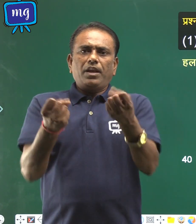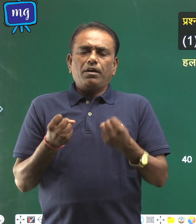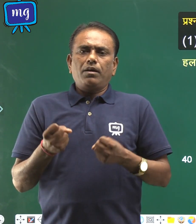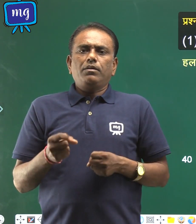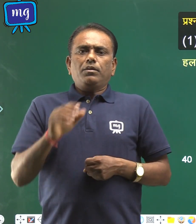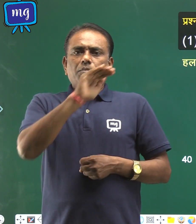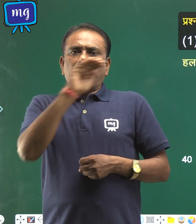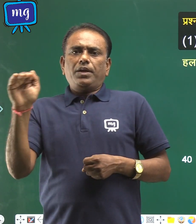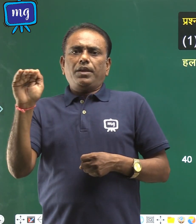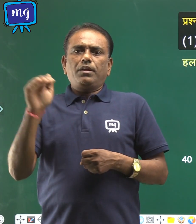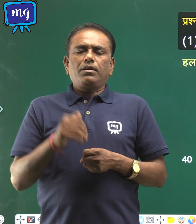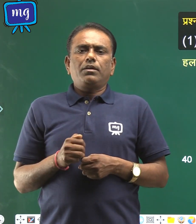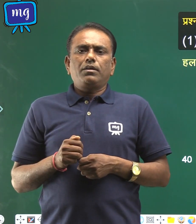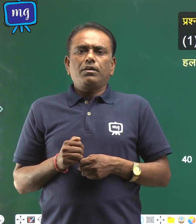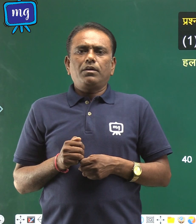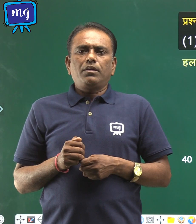बटे